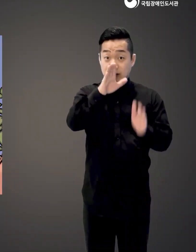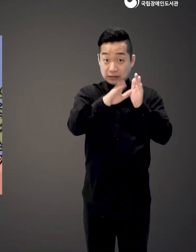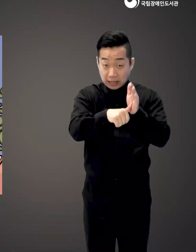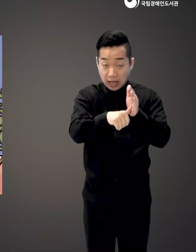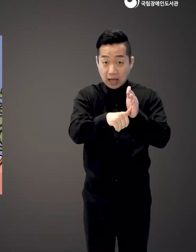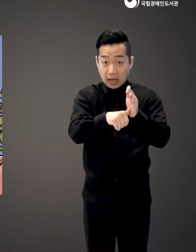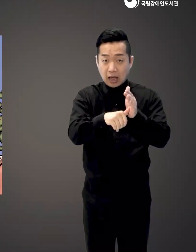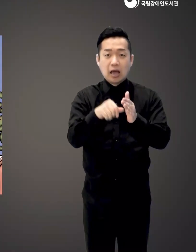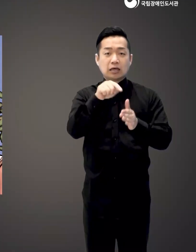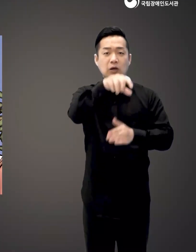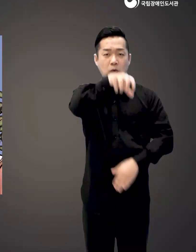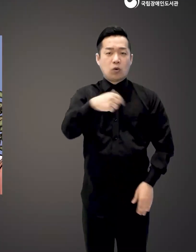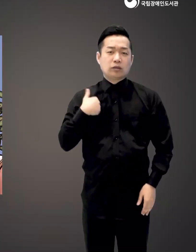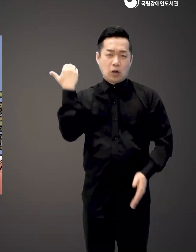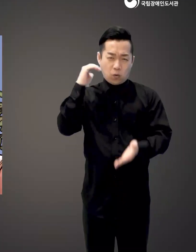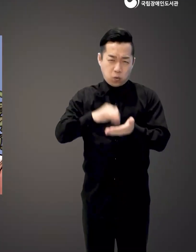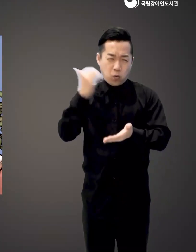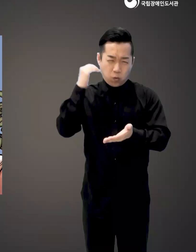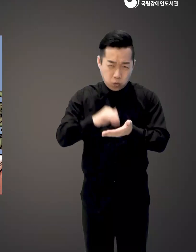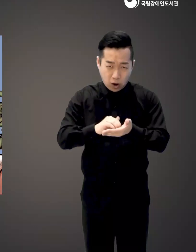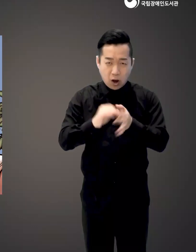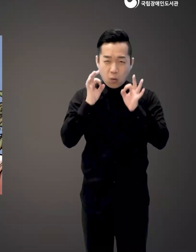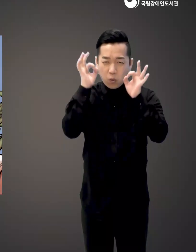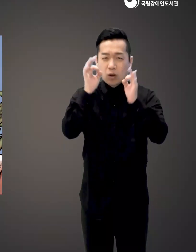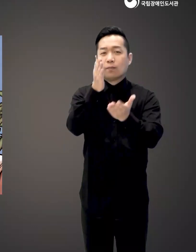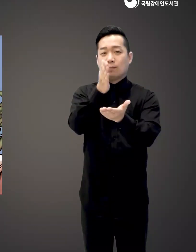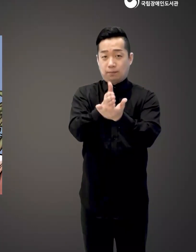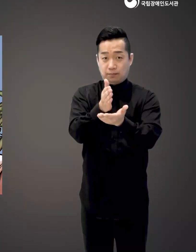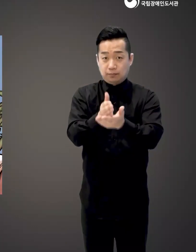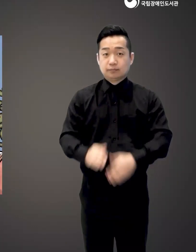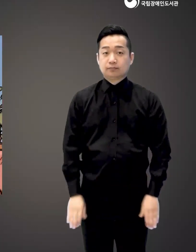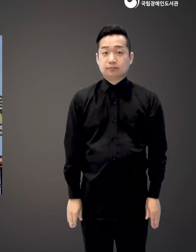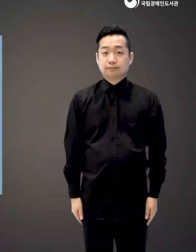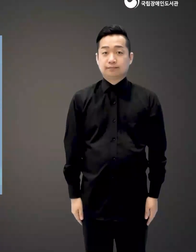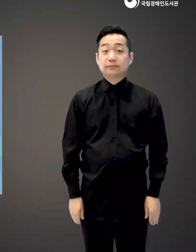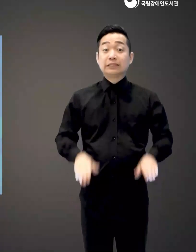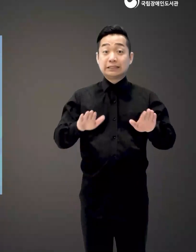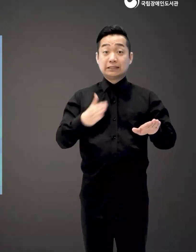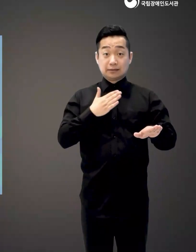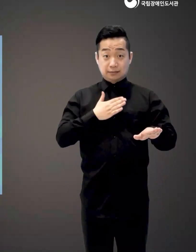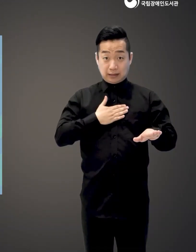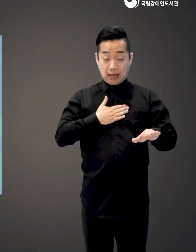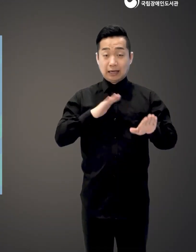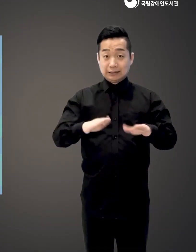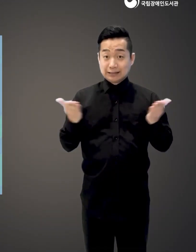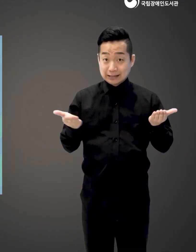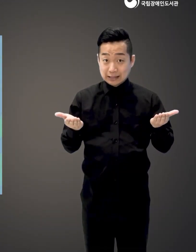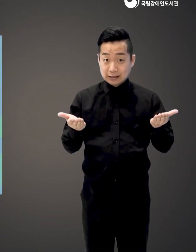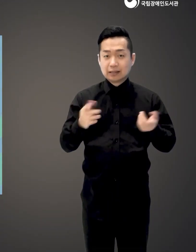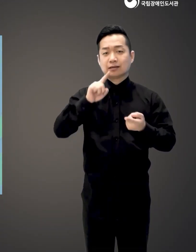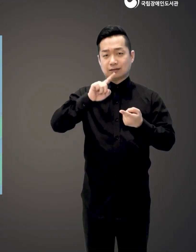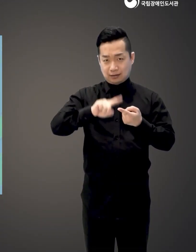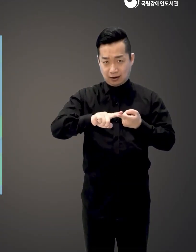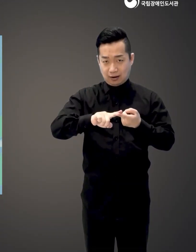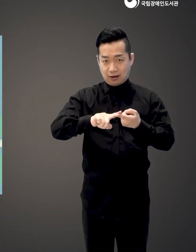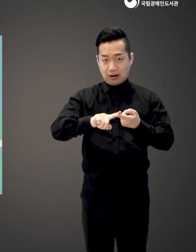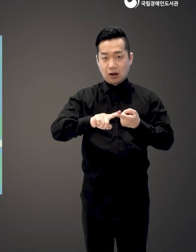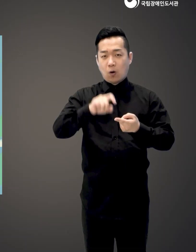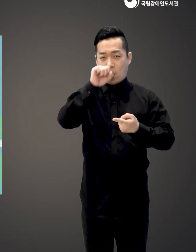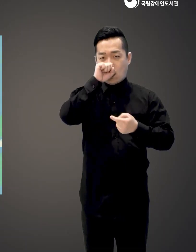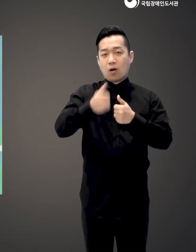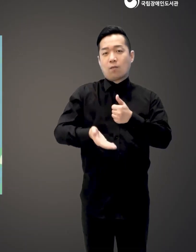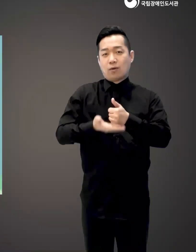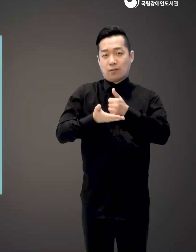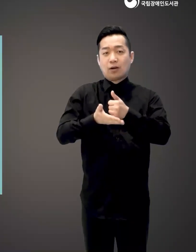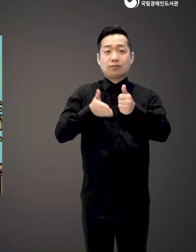젊을 때 자리로 돌아가려고 자신을 소모하지 말자. 지금의 나와 지금 할 수 있는 일을 하는 것을 높이